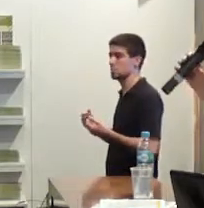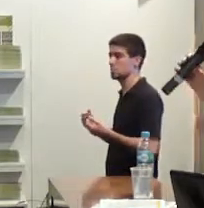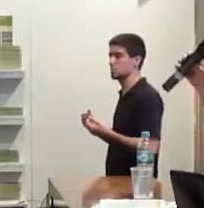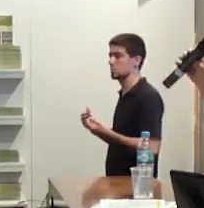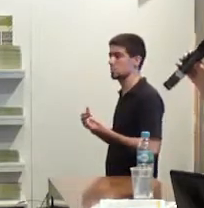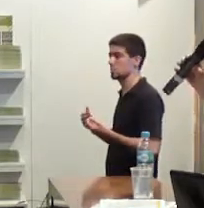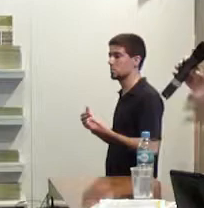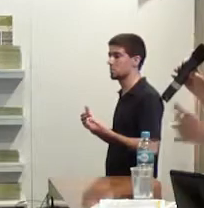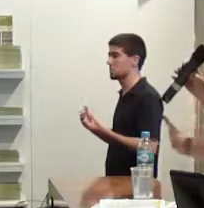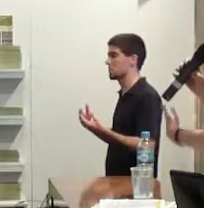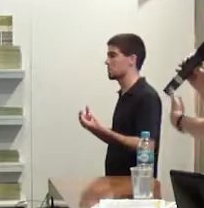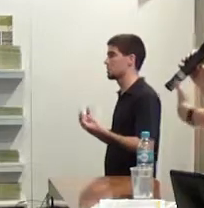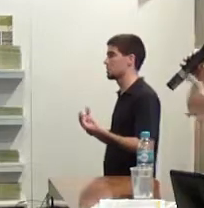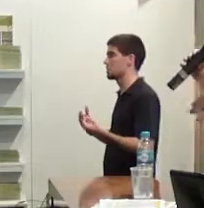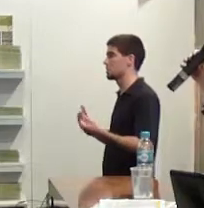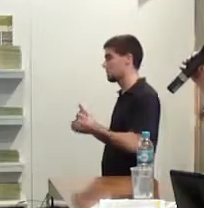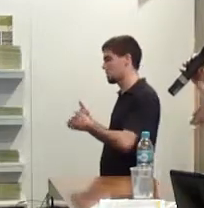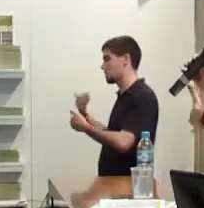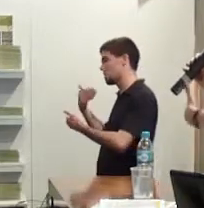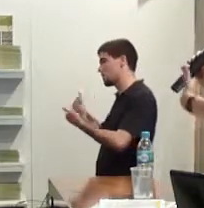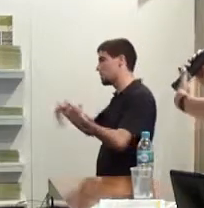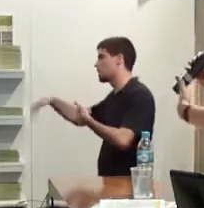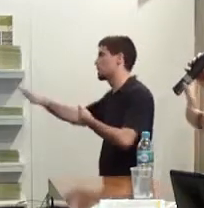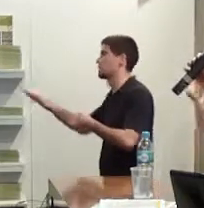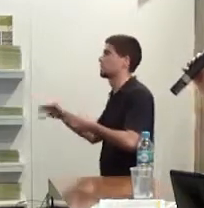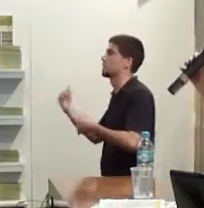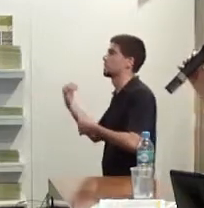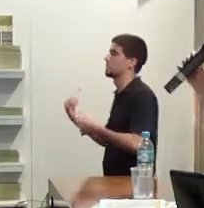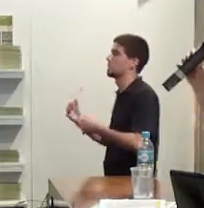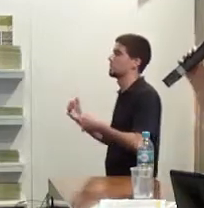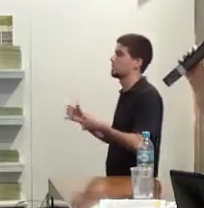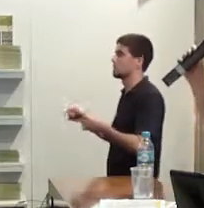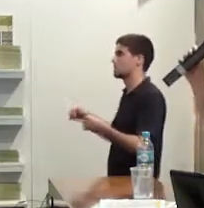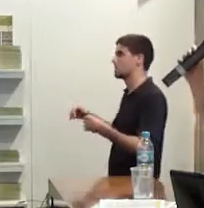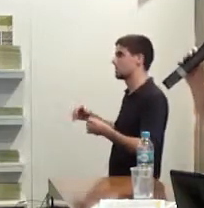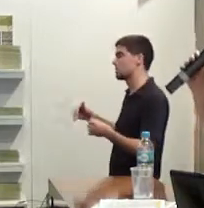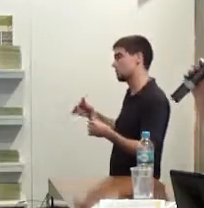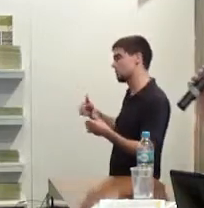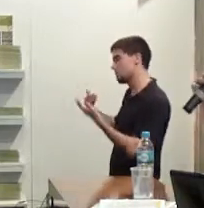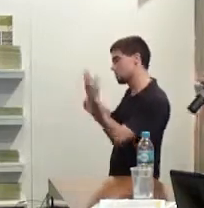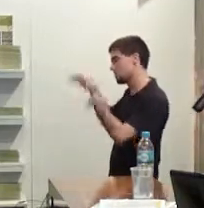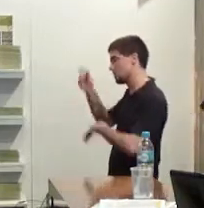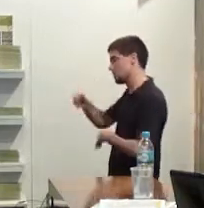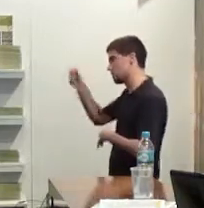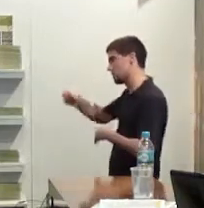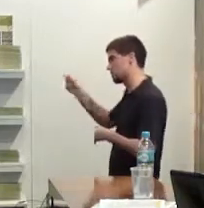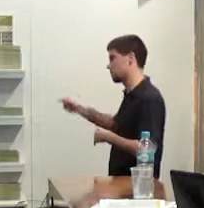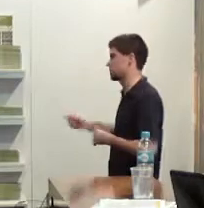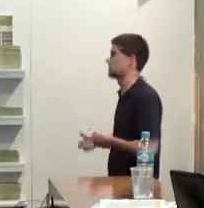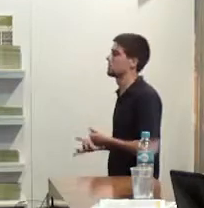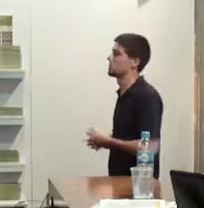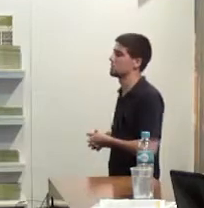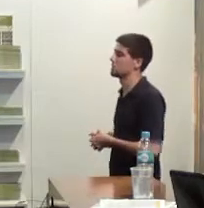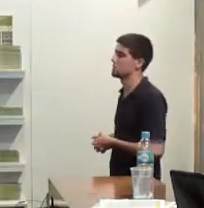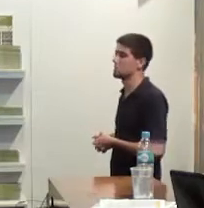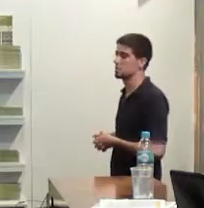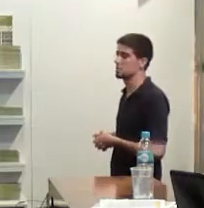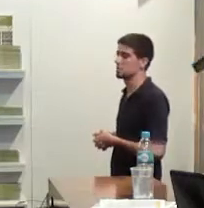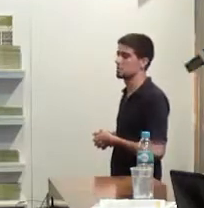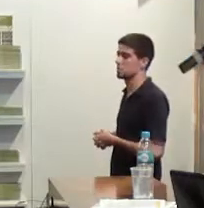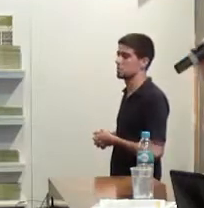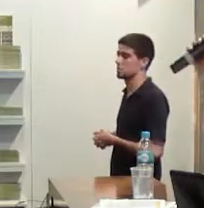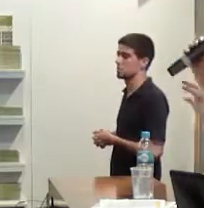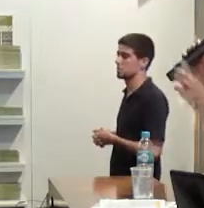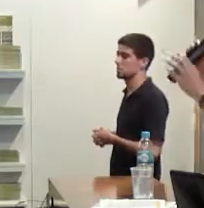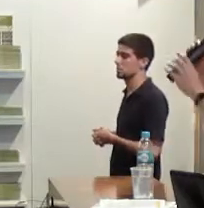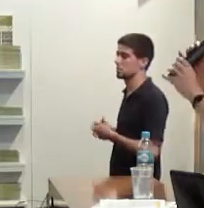en el subte requiere que haya más cantidad de formaciones con más coches. El otro tema importante que